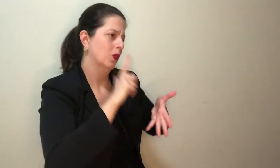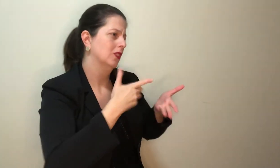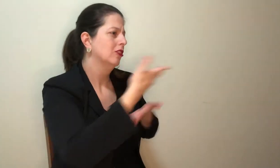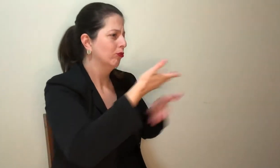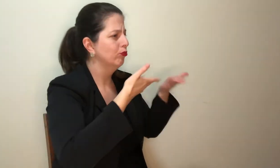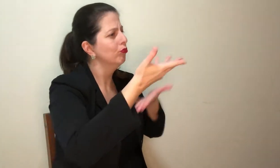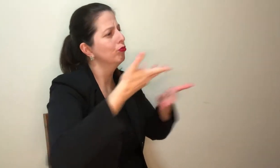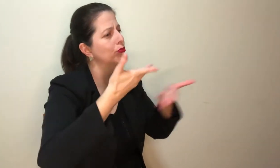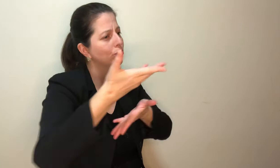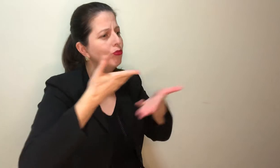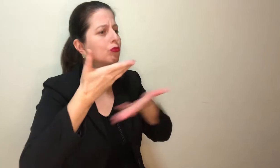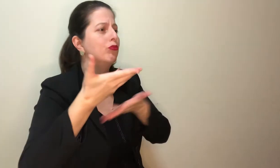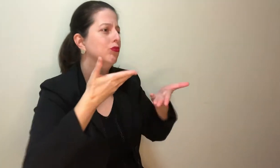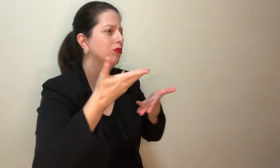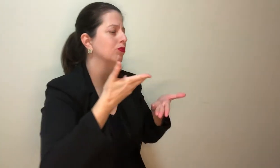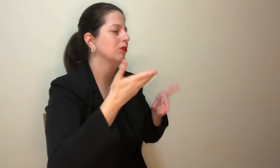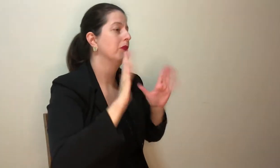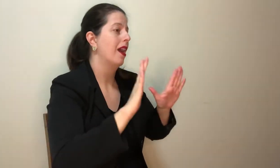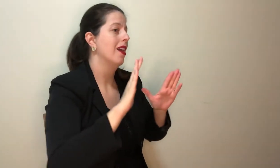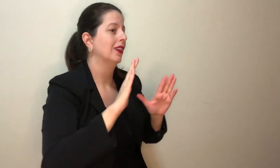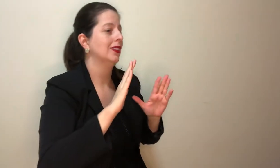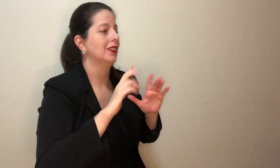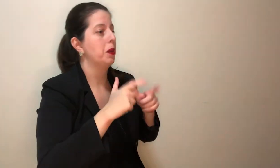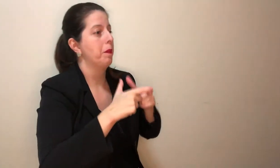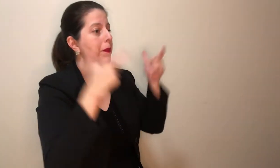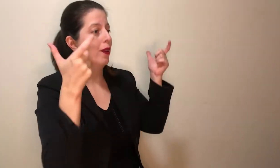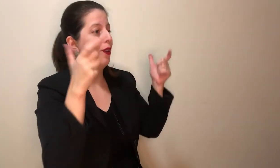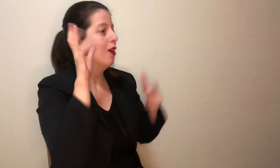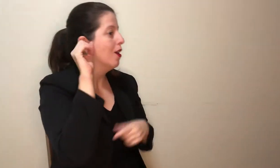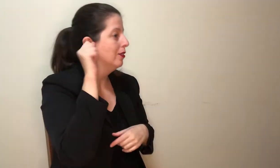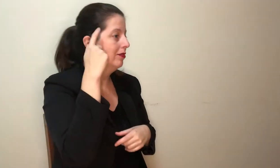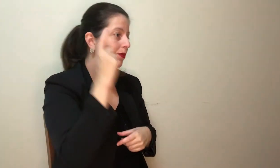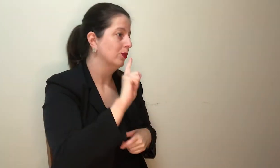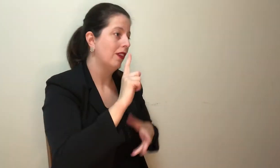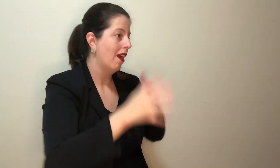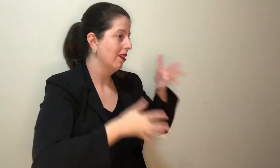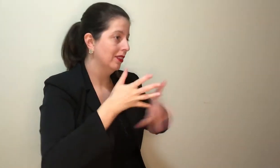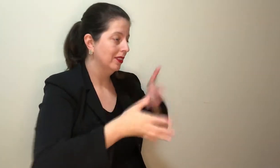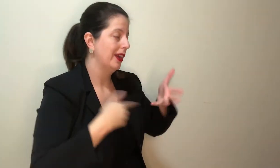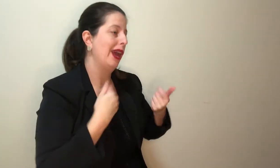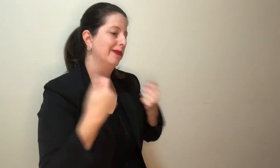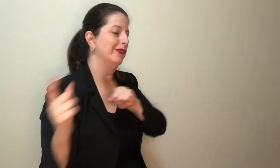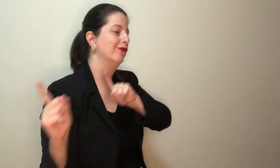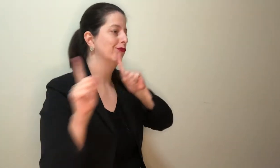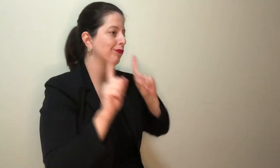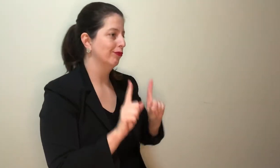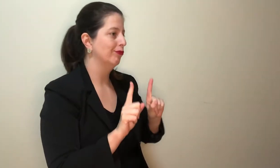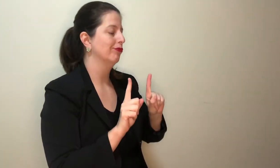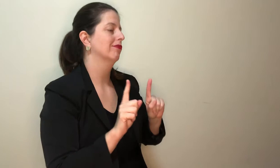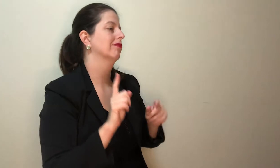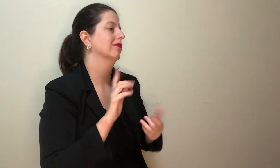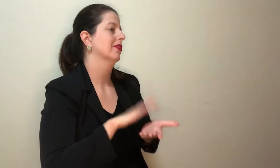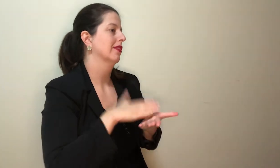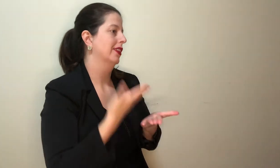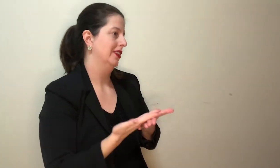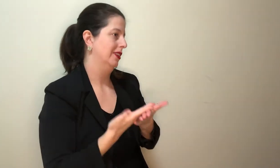expressar, mas a maioria dos ouvintes não sabem Libras. Aí precisa sempre ter ao meu